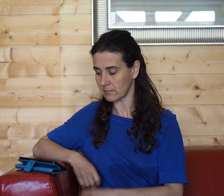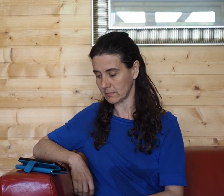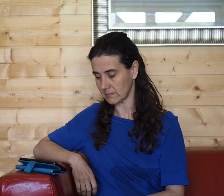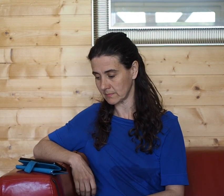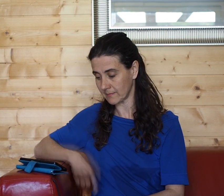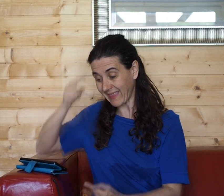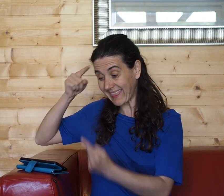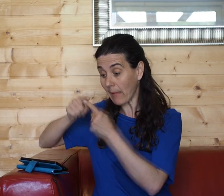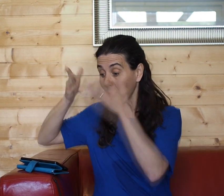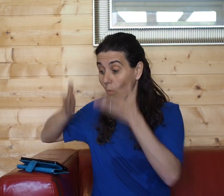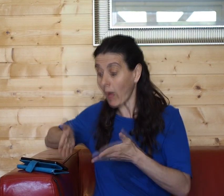Parfait.